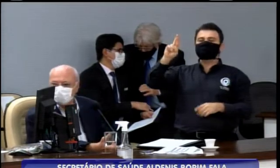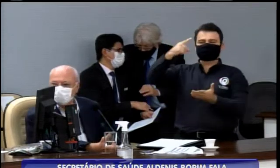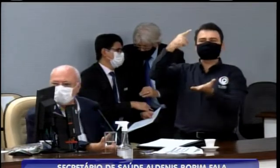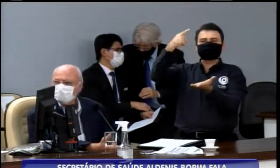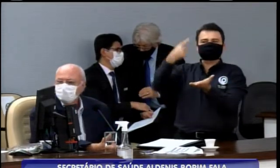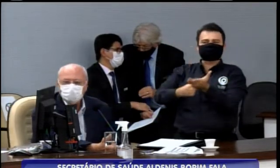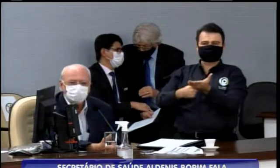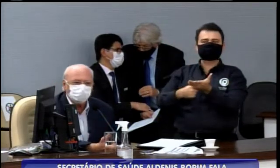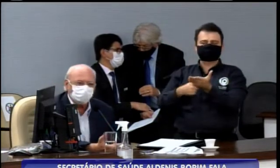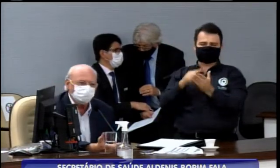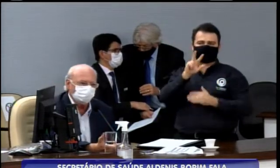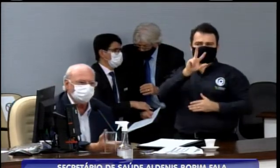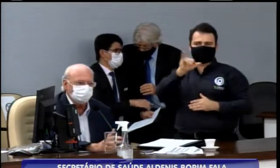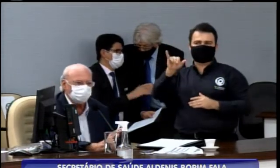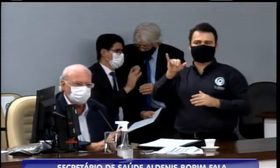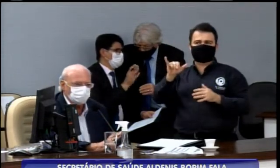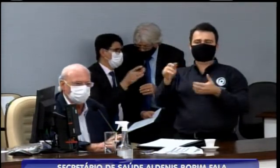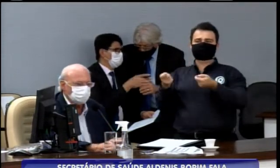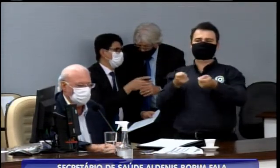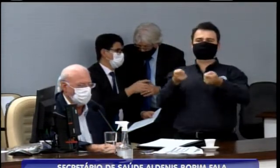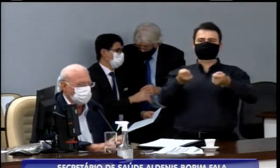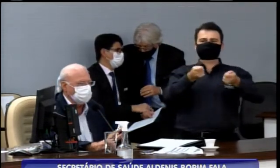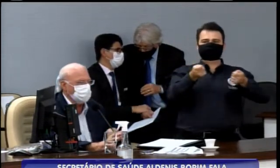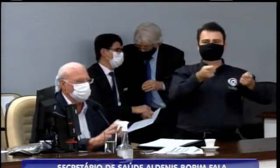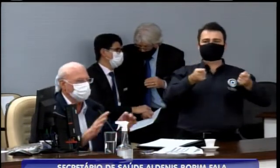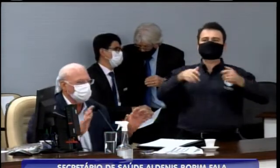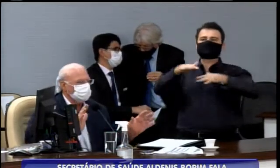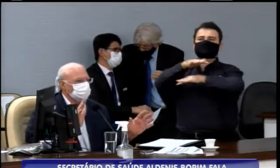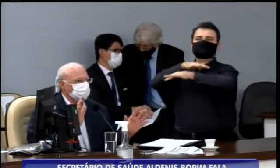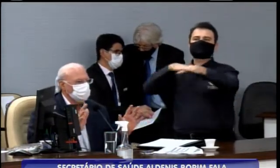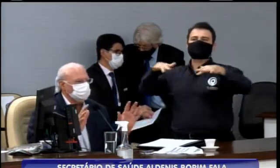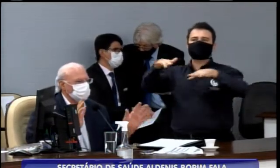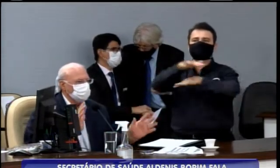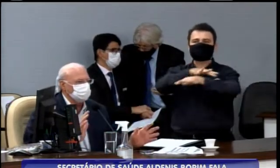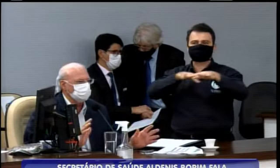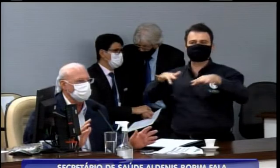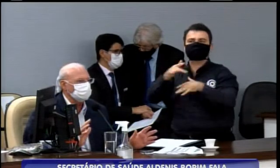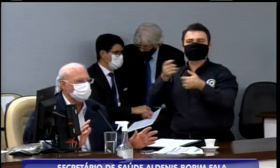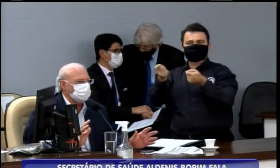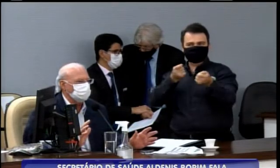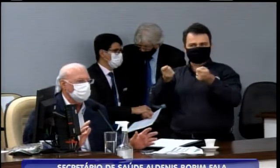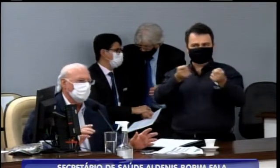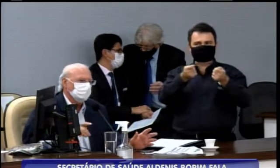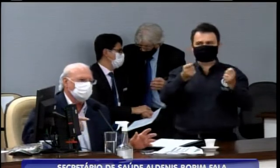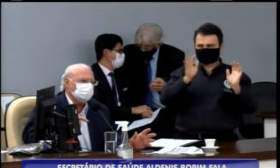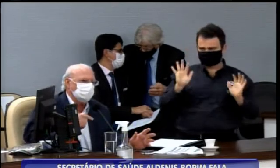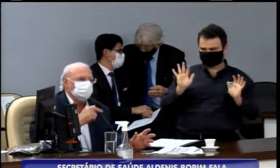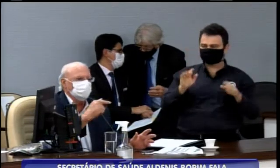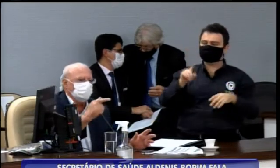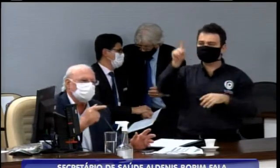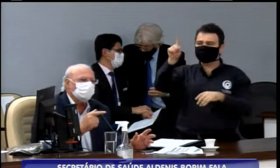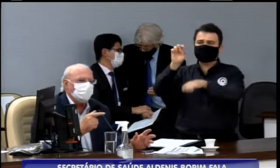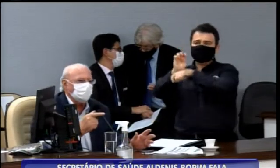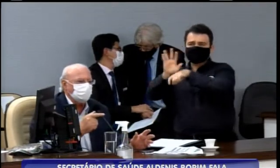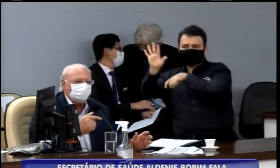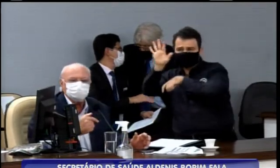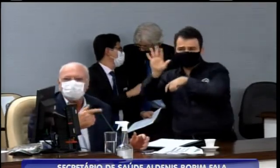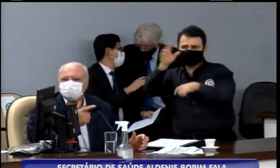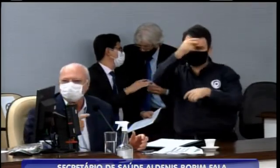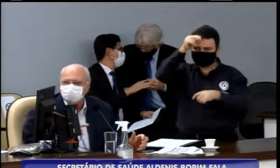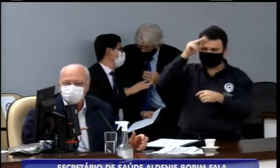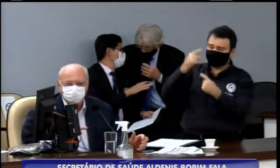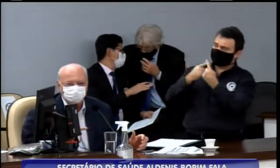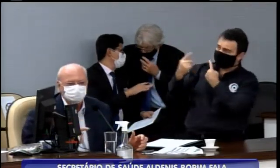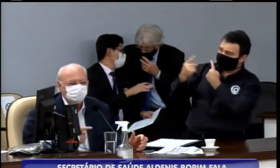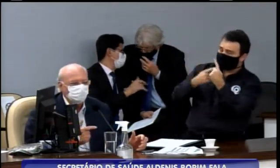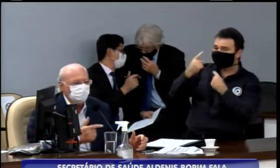o sistema regulador do município, que essa é uma controvérsia que nós estamos com o Estado queria que